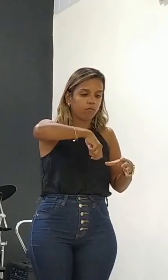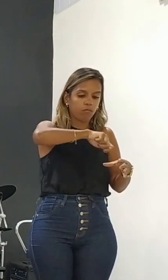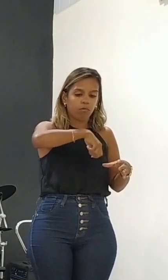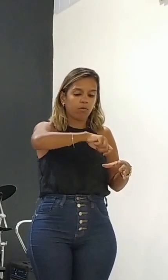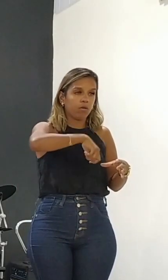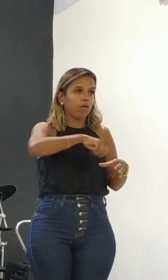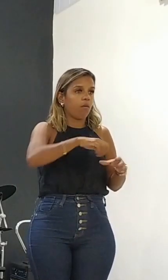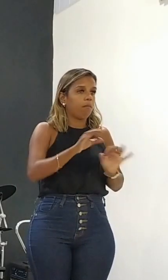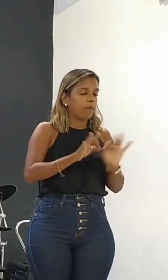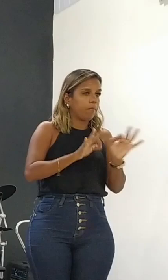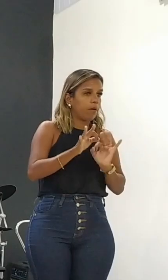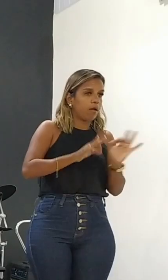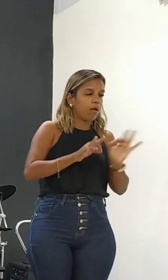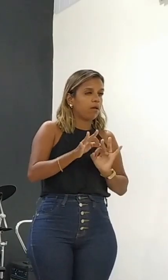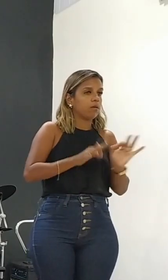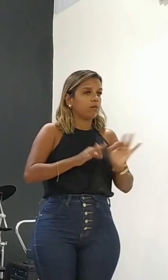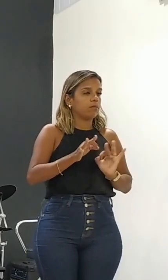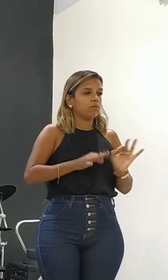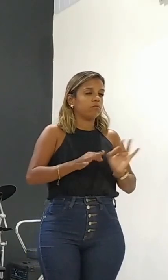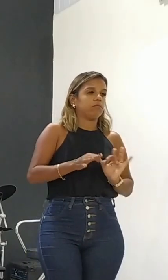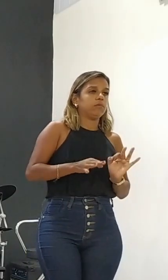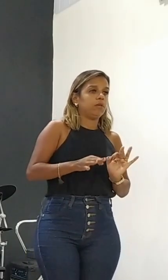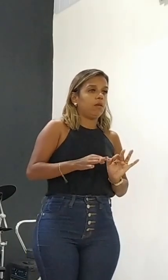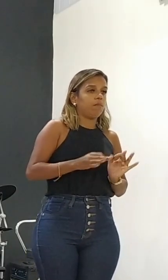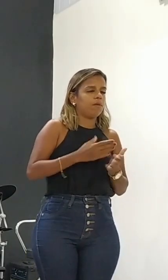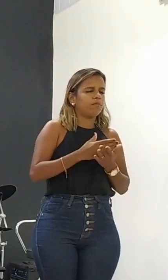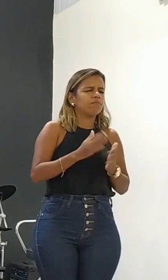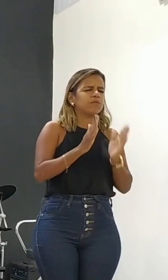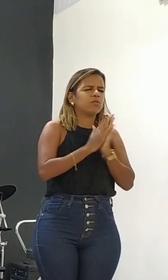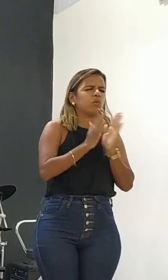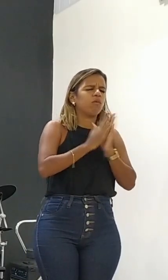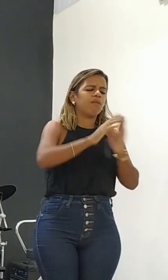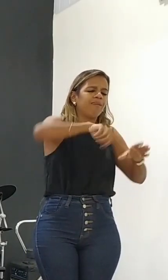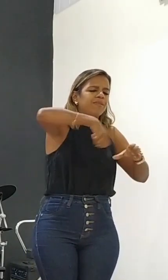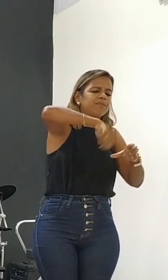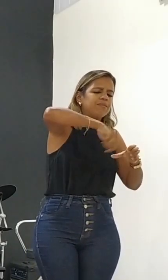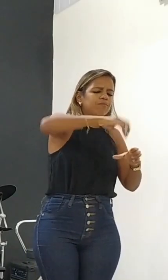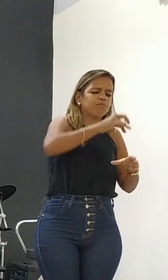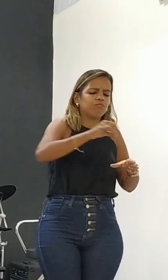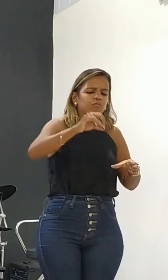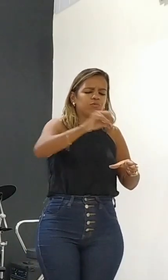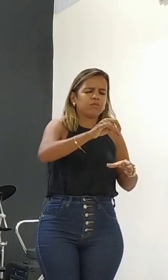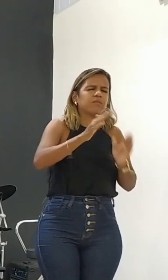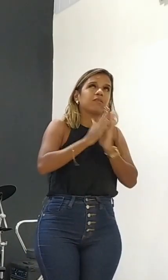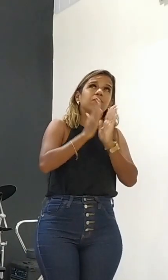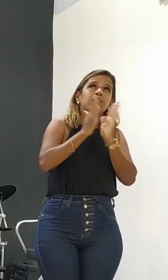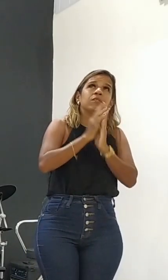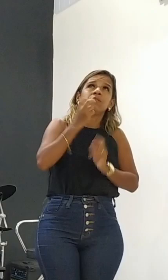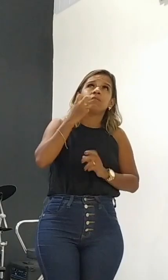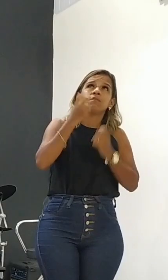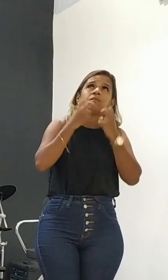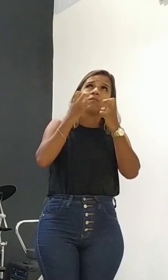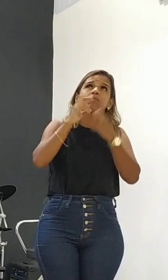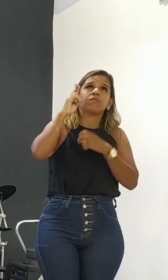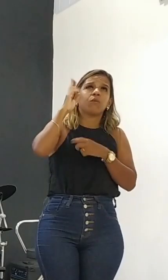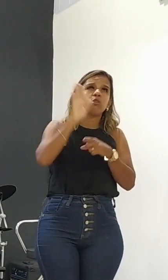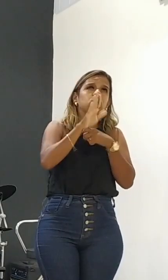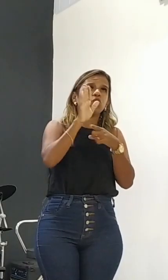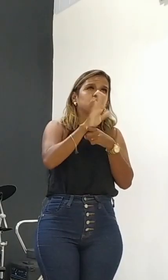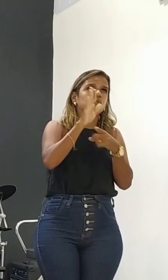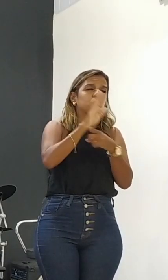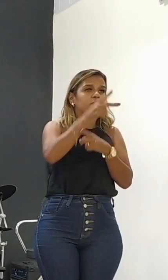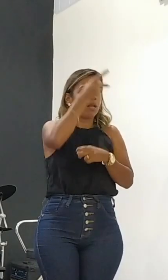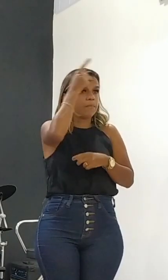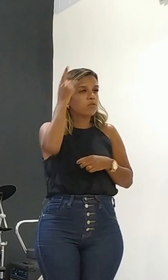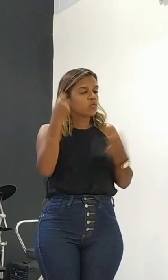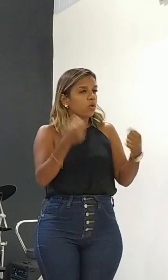está ali, né, na metade, mas ela começa a orar ali mesmo, colocando sal, ela está clamando, falando com Deus, está mexendo, está